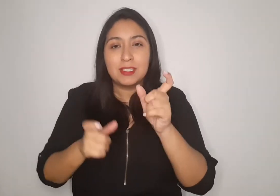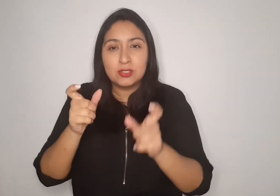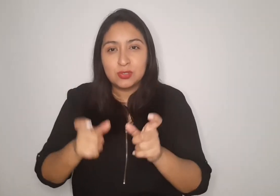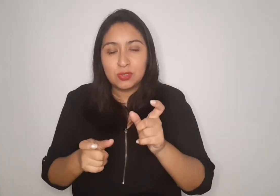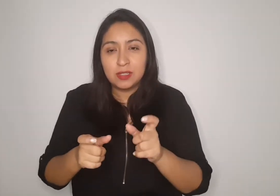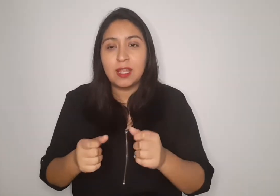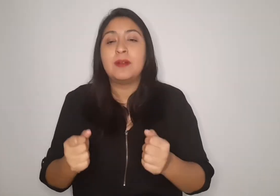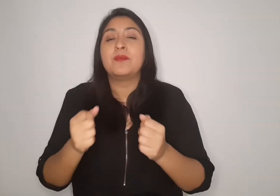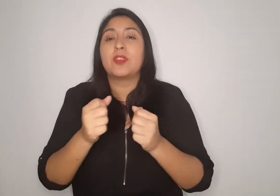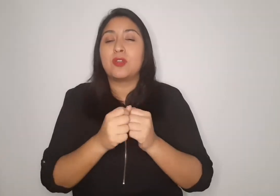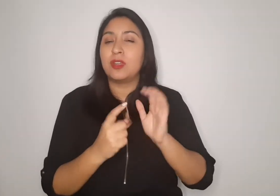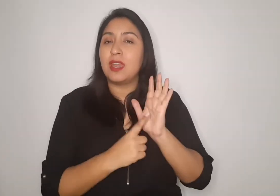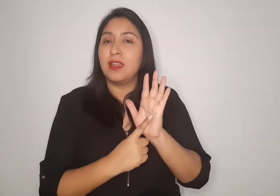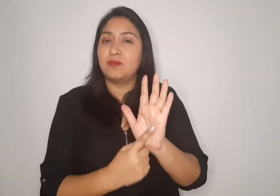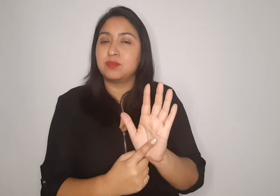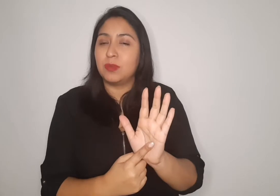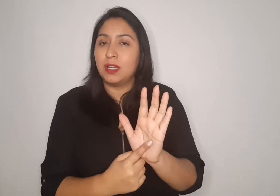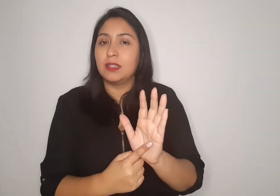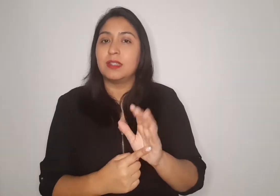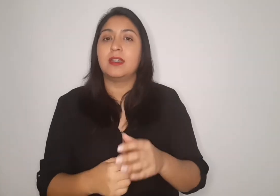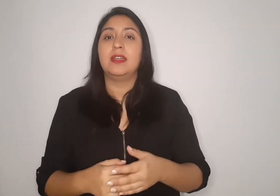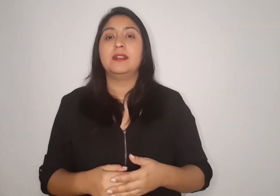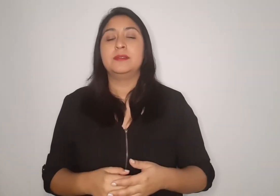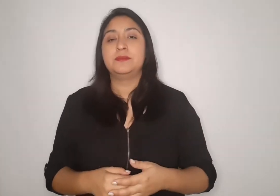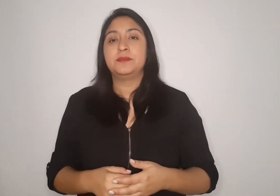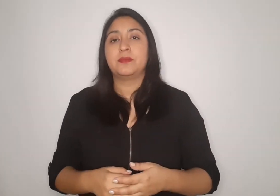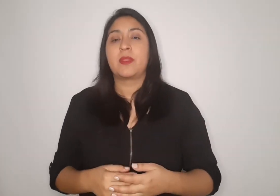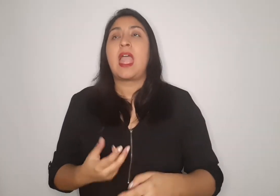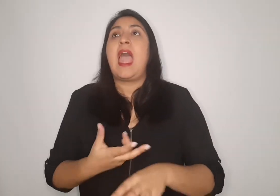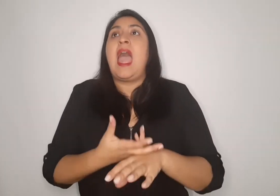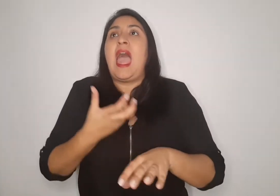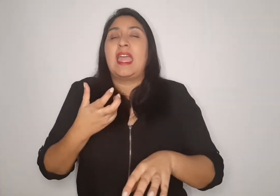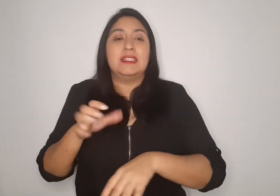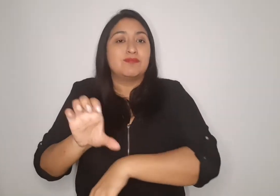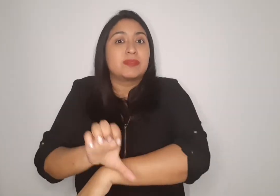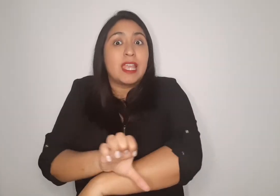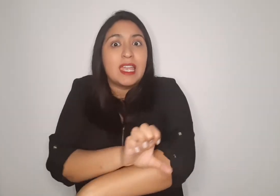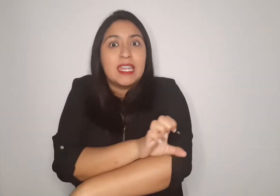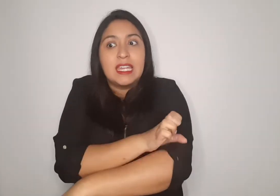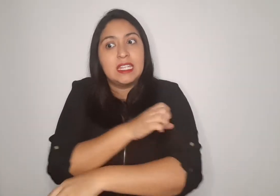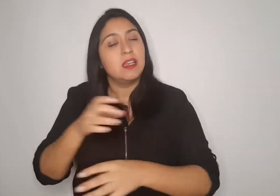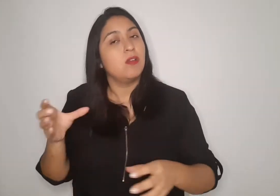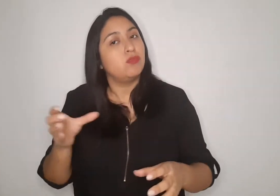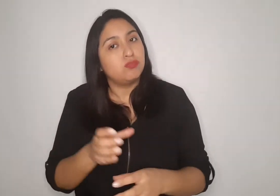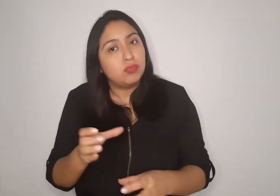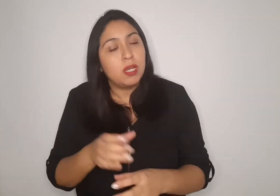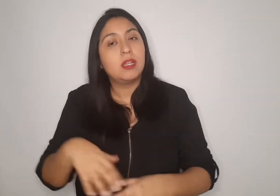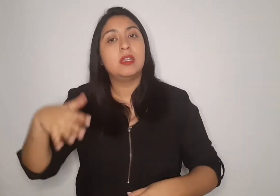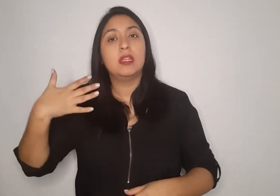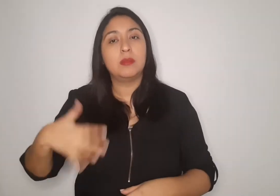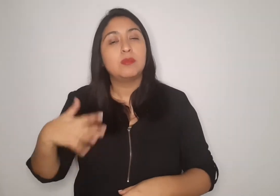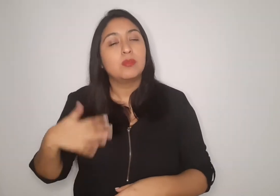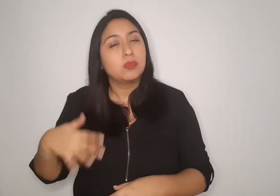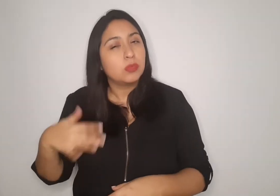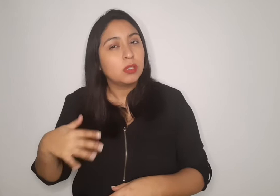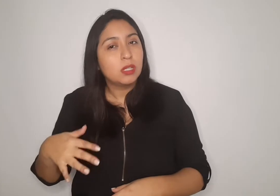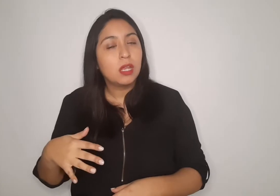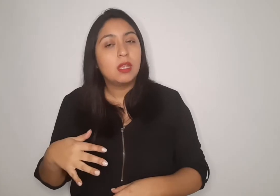instalativa. Y sí, hay manifestaciones de energía fuerte a veces, porque por lo mismo hay que